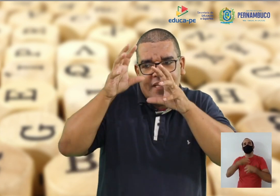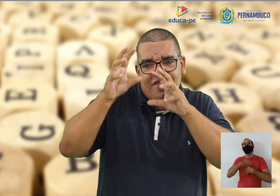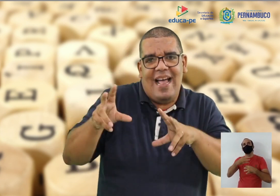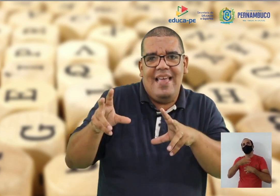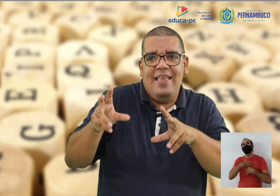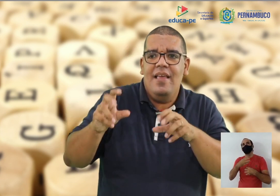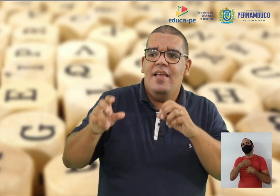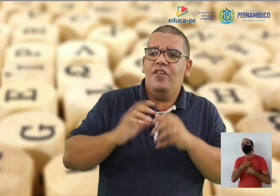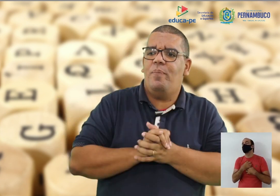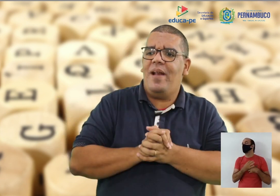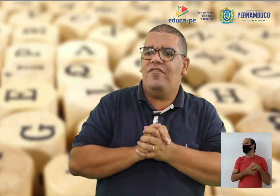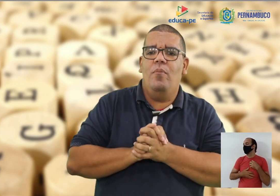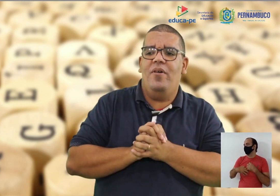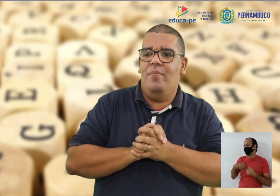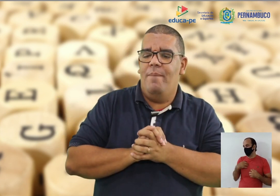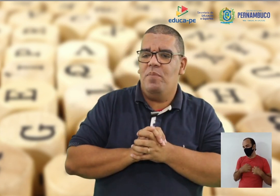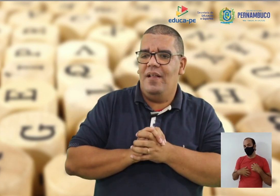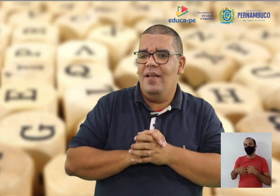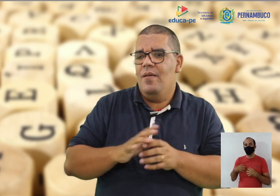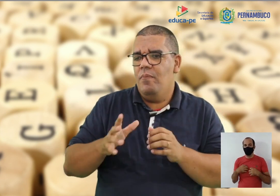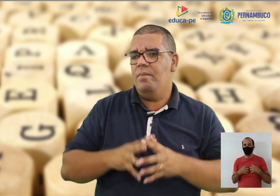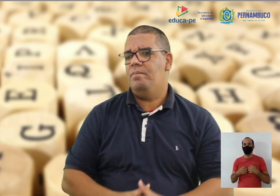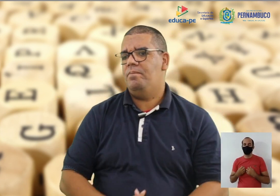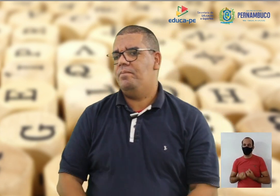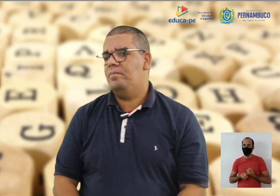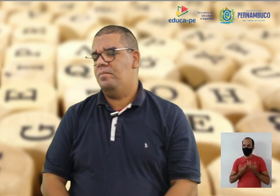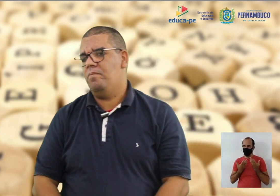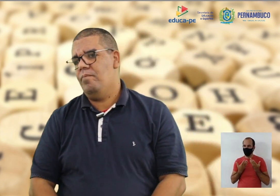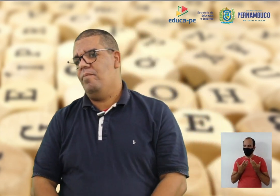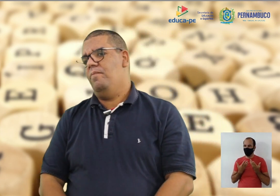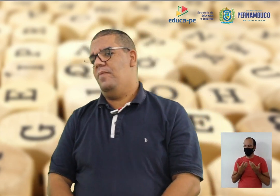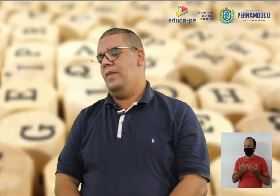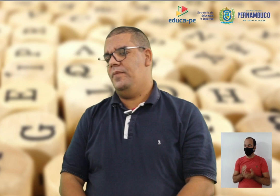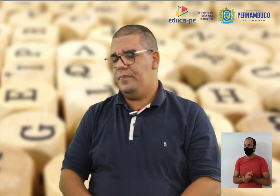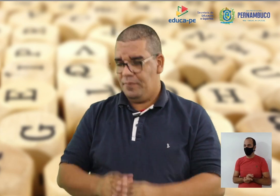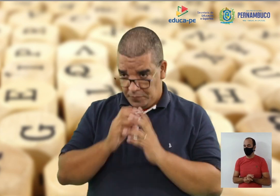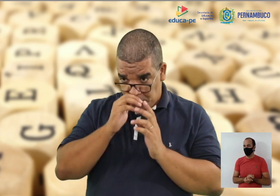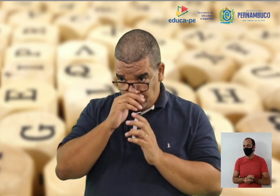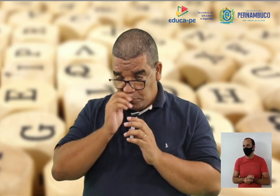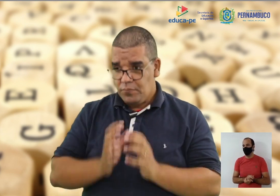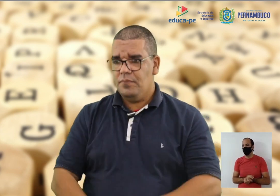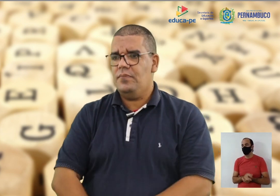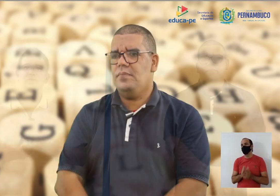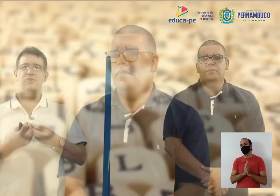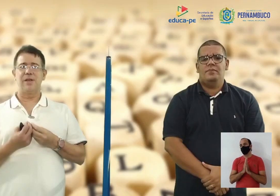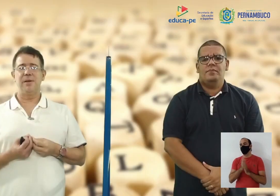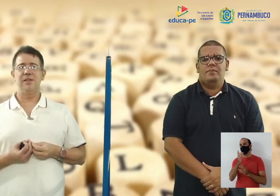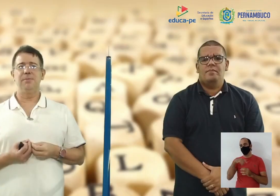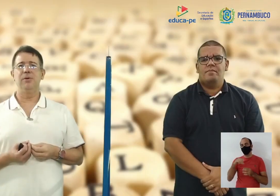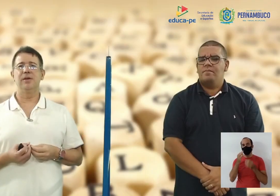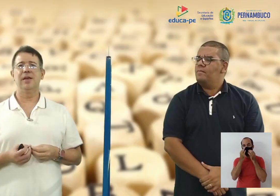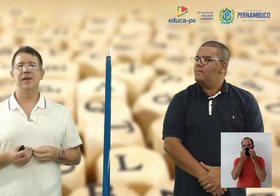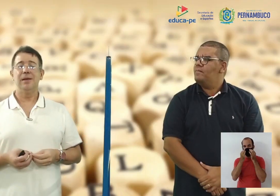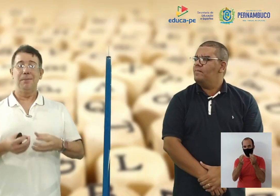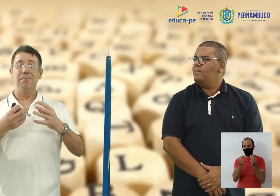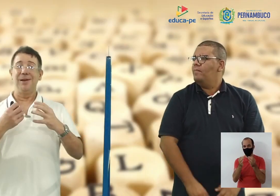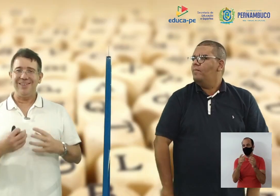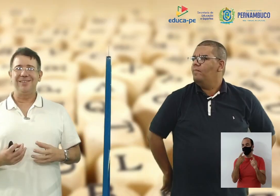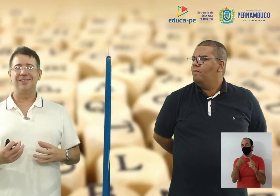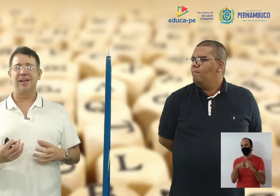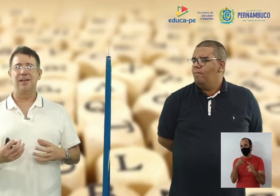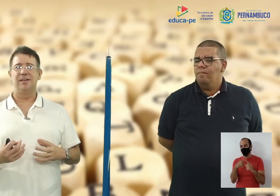sentimento que está aí expresso no poema, né? Eu gostaria que vocês prestassem bem atenção agora, justamente